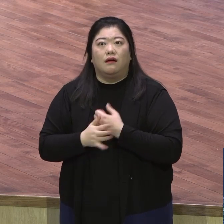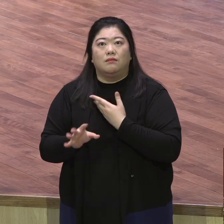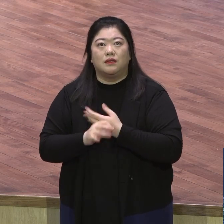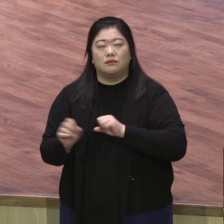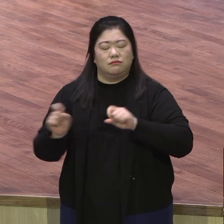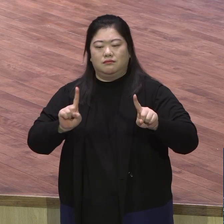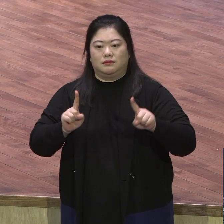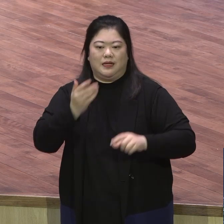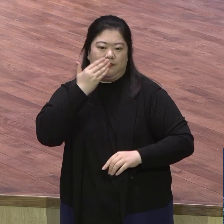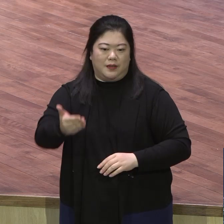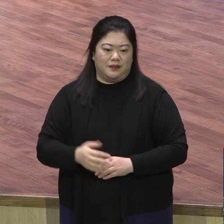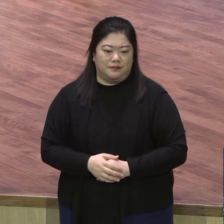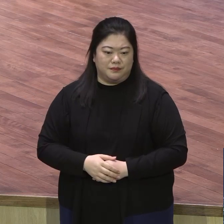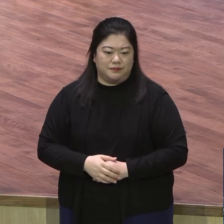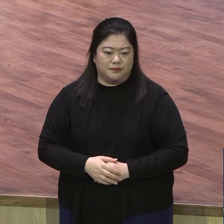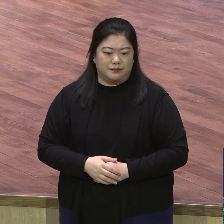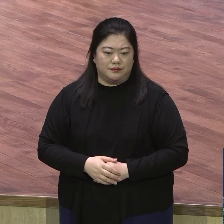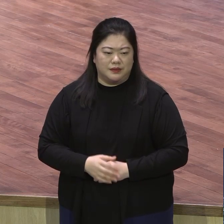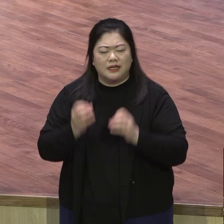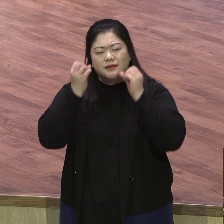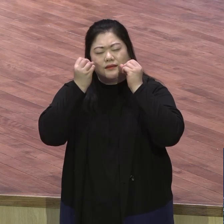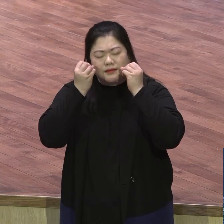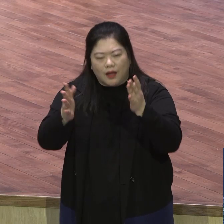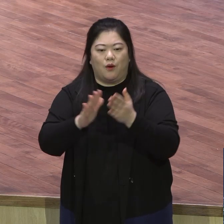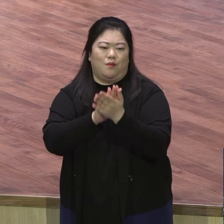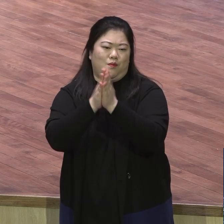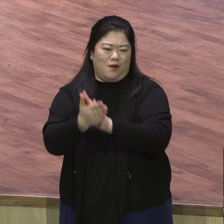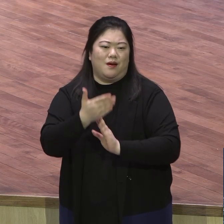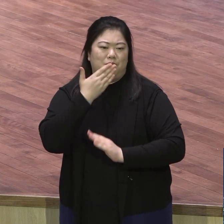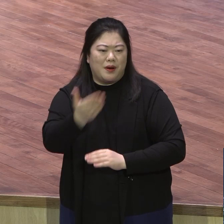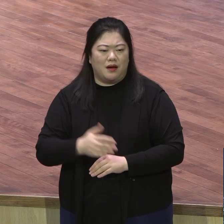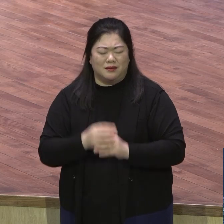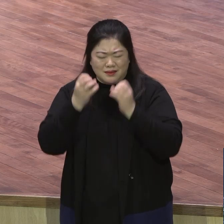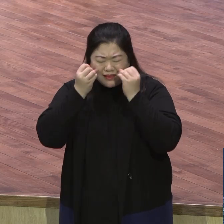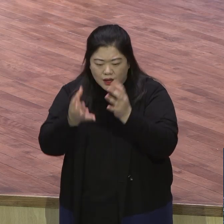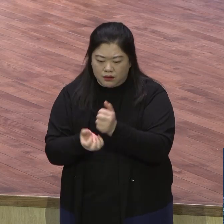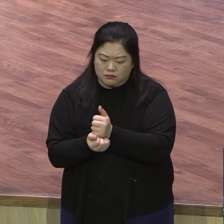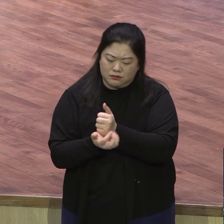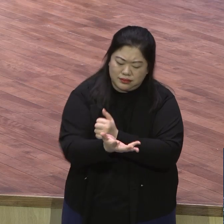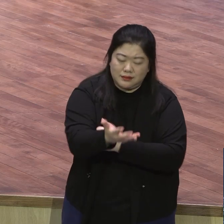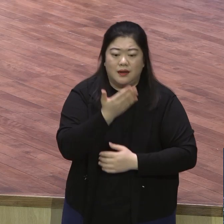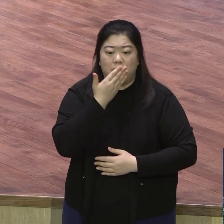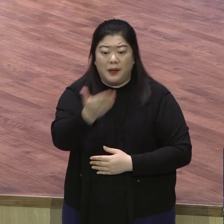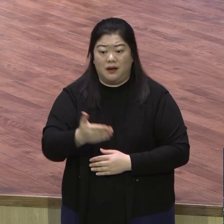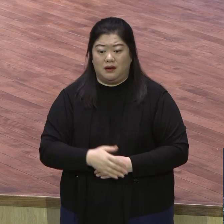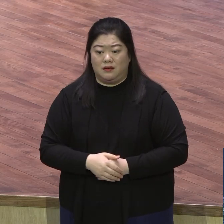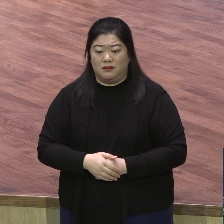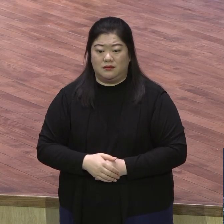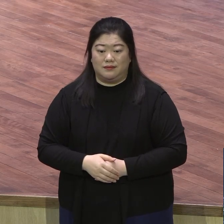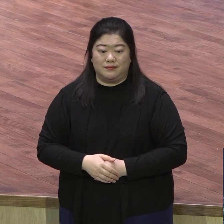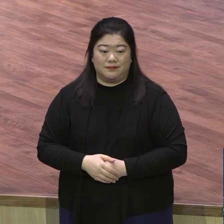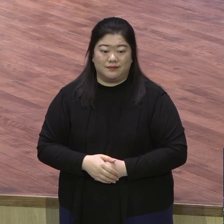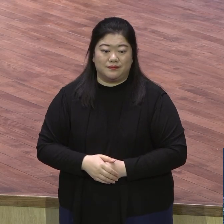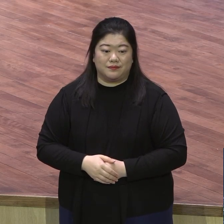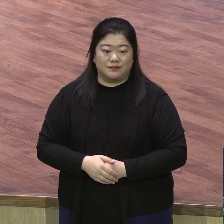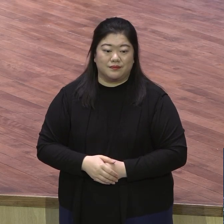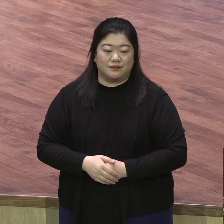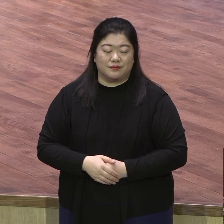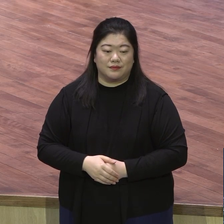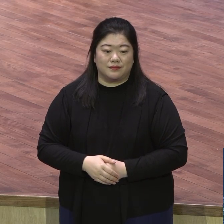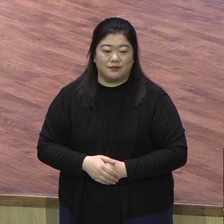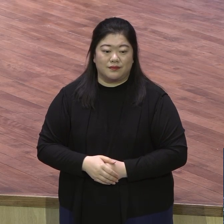재창조. 새롭게 할 수 있어. 새로운 삶을 살지 할 수 있어. 새로운 성폭을 바꿀 수 있어. 새로운